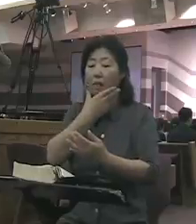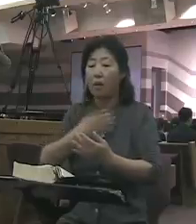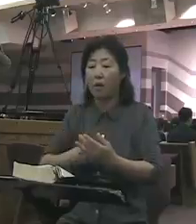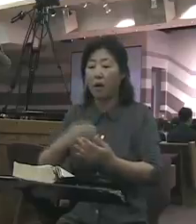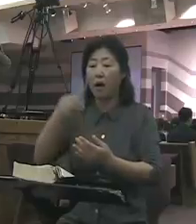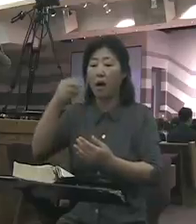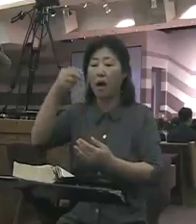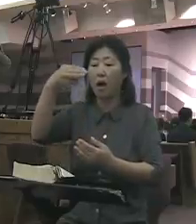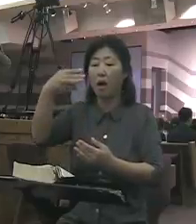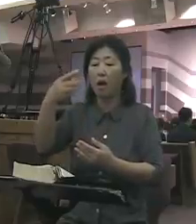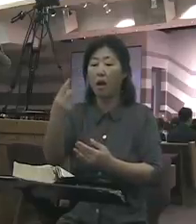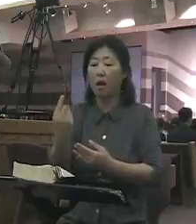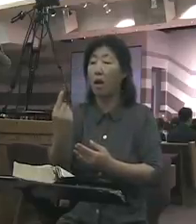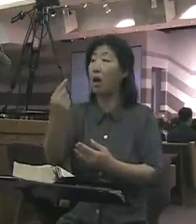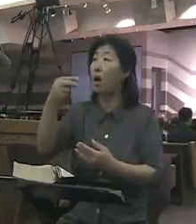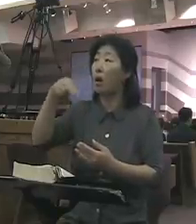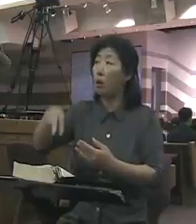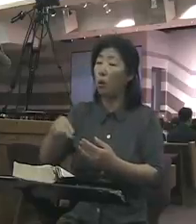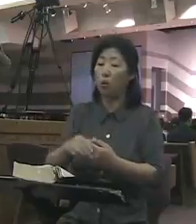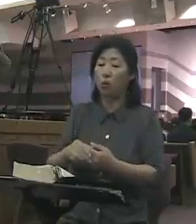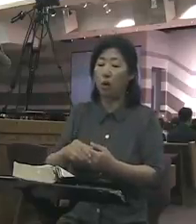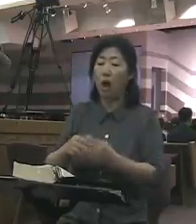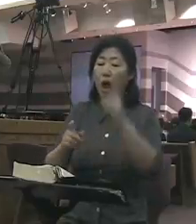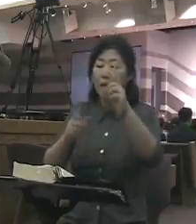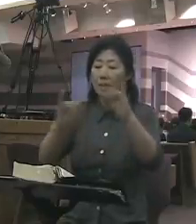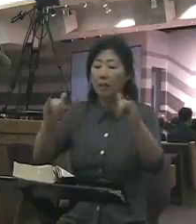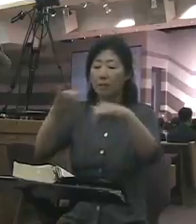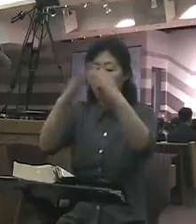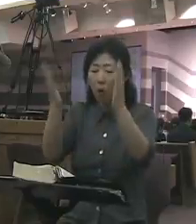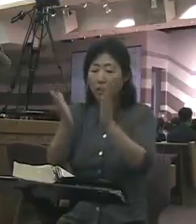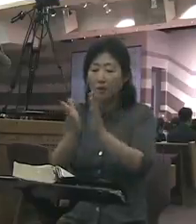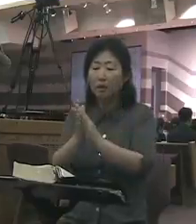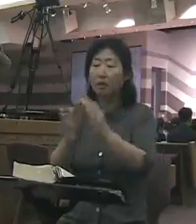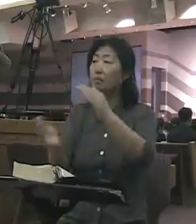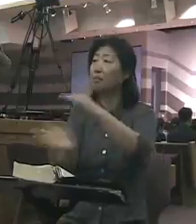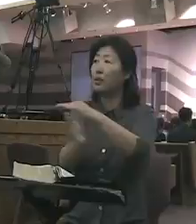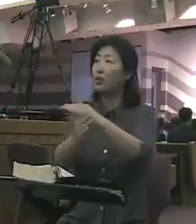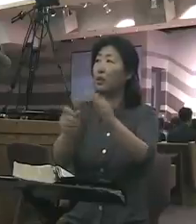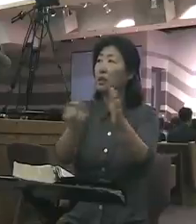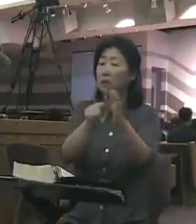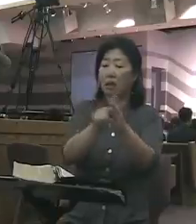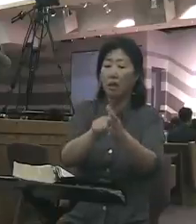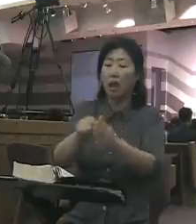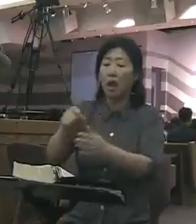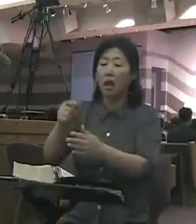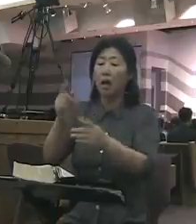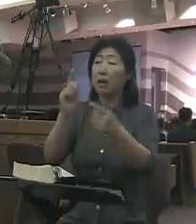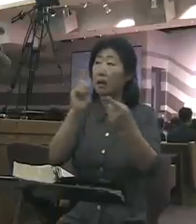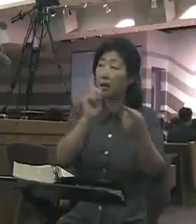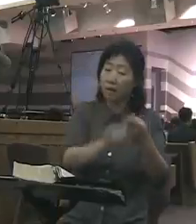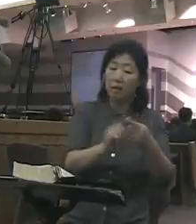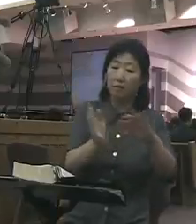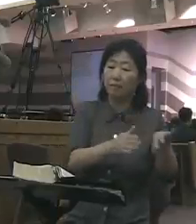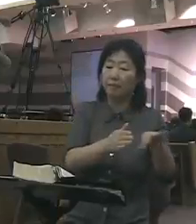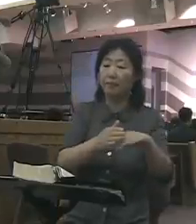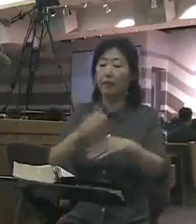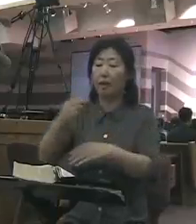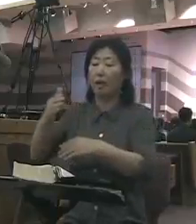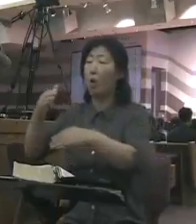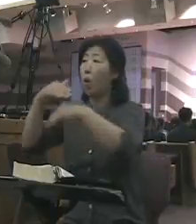사람은 완전히 비운 신앙으로 그 대신 하나님을 온전히 모실 수 있는 사람이었냐 하면, 다른 사람은